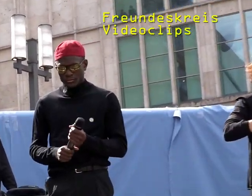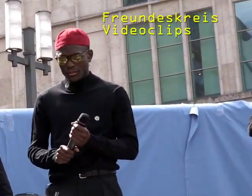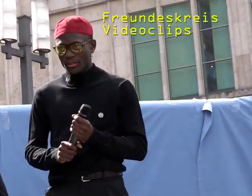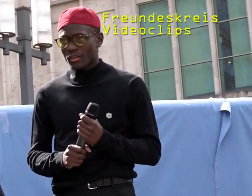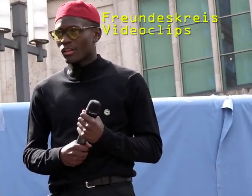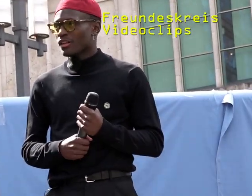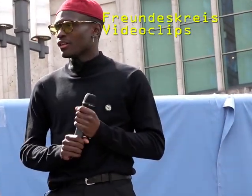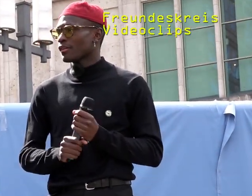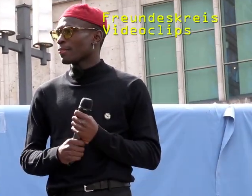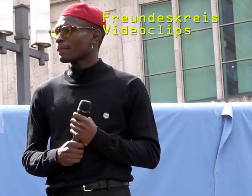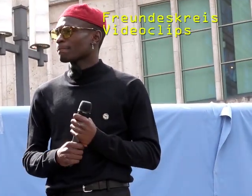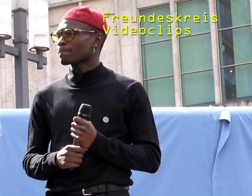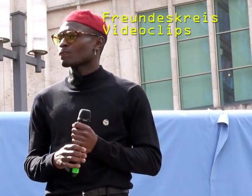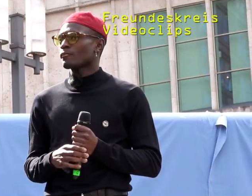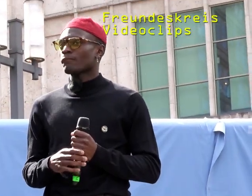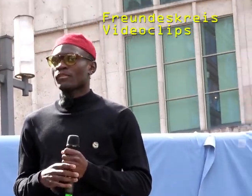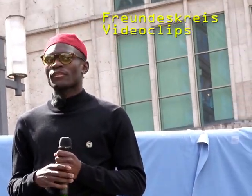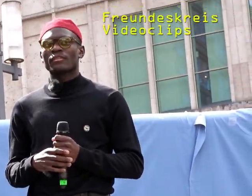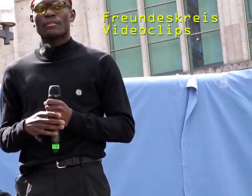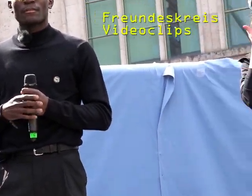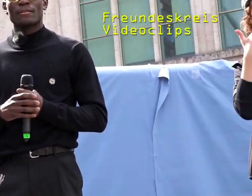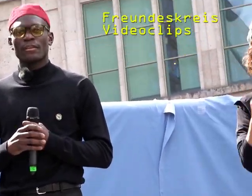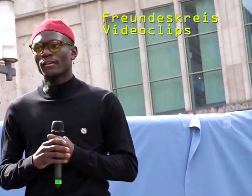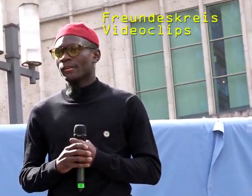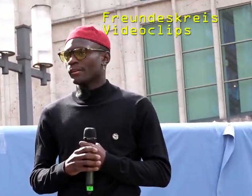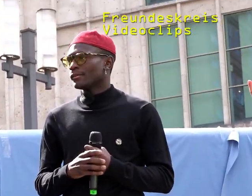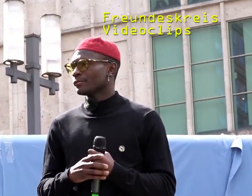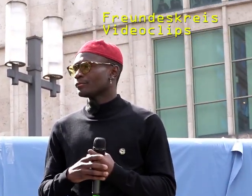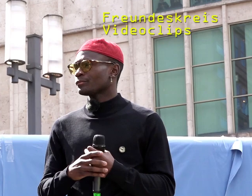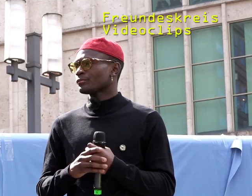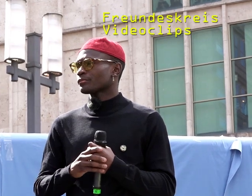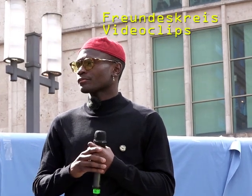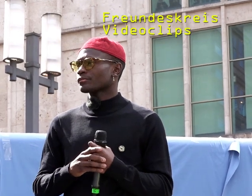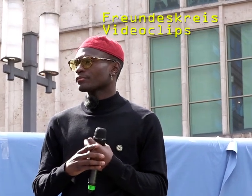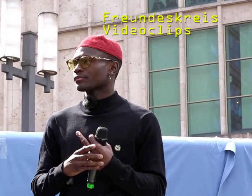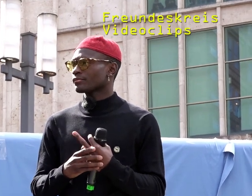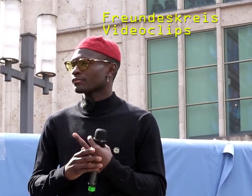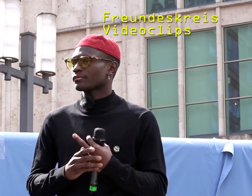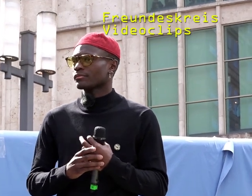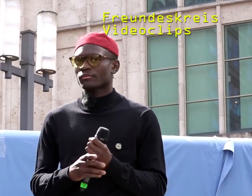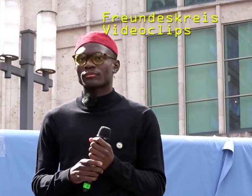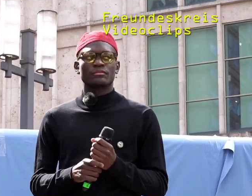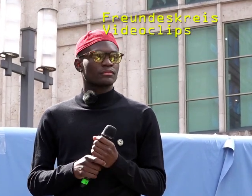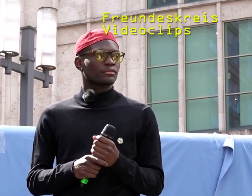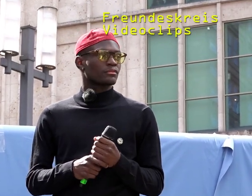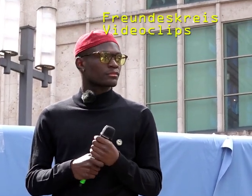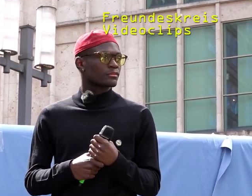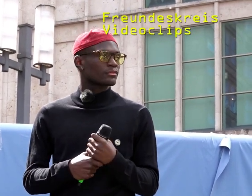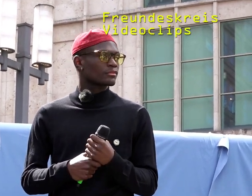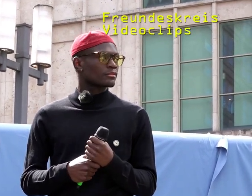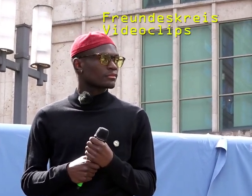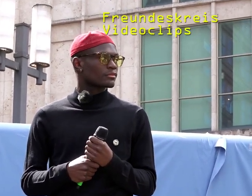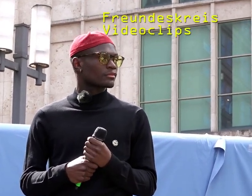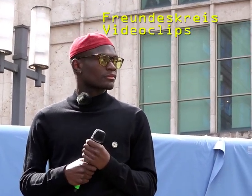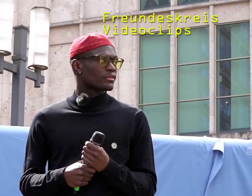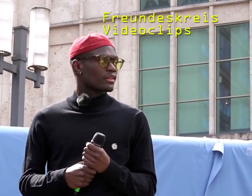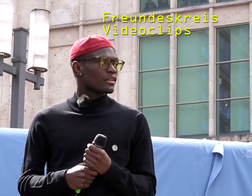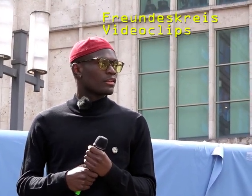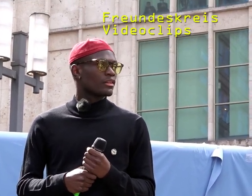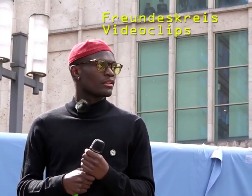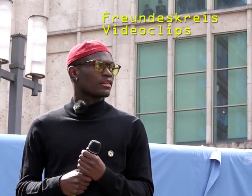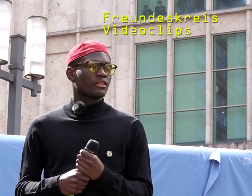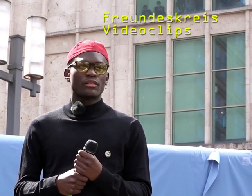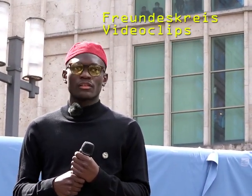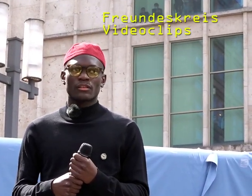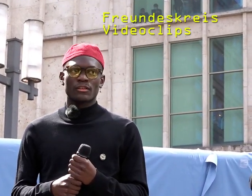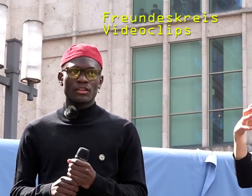Aber wir möchten uns an dieser Stelle dafür bedanken, dass ihr hierher gekommen seid. Dass ihr euch die Zeit genommen habt, mit uns gemeinsam